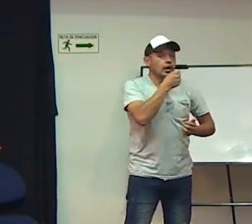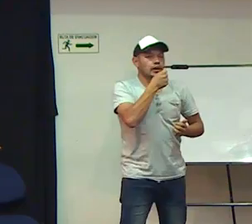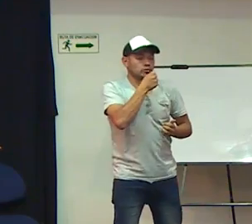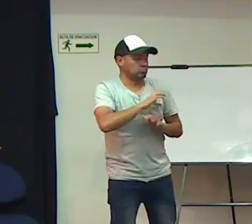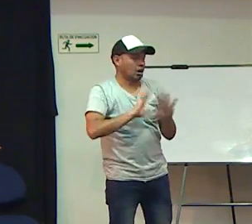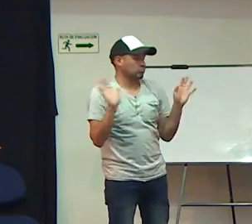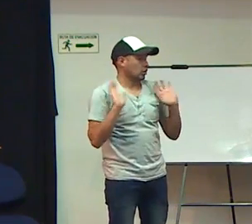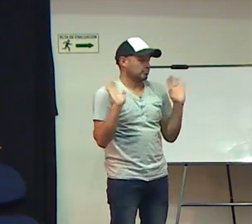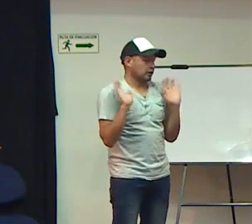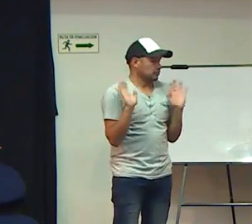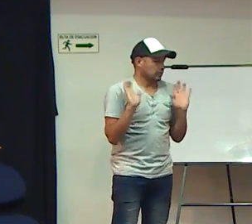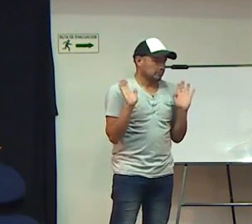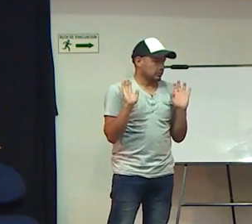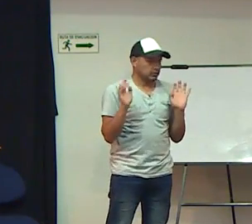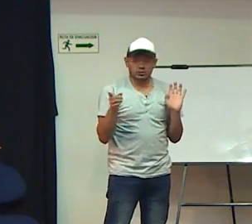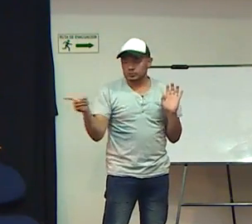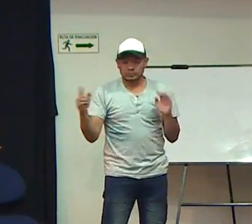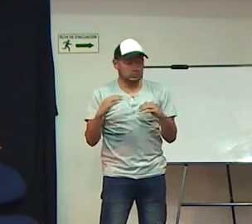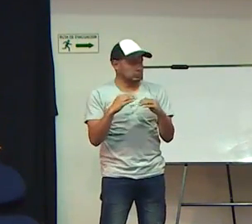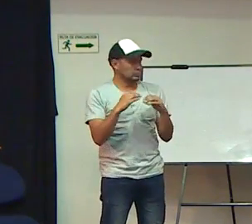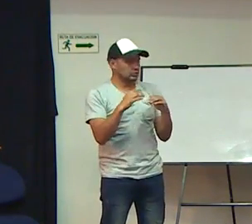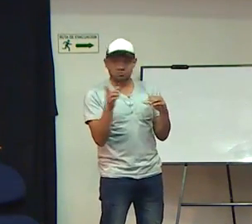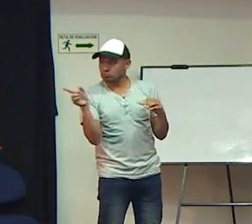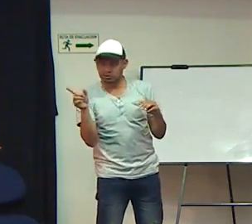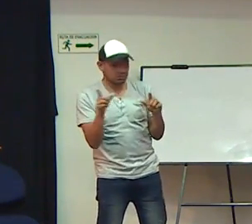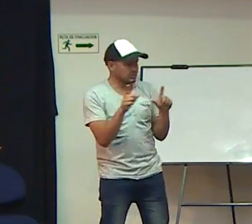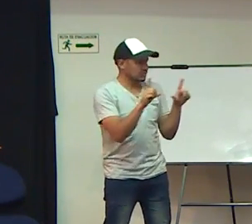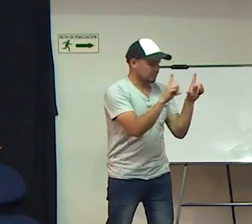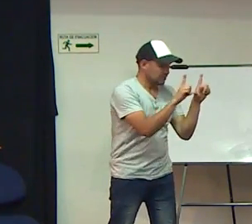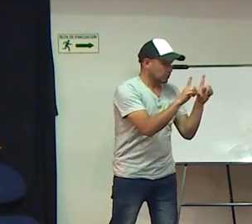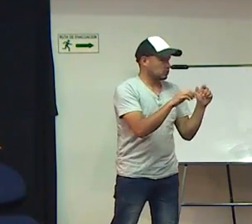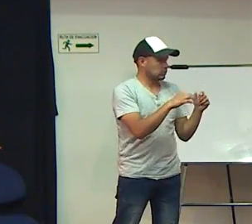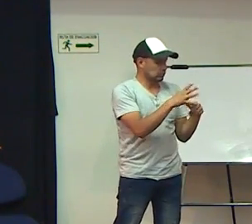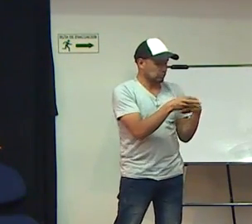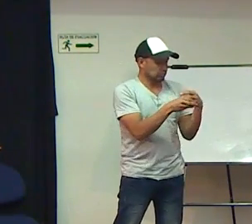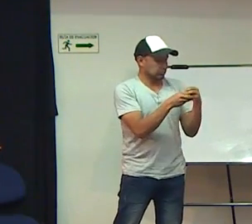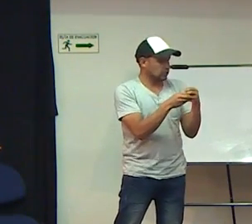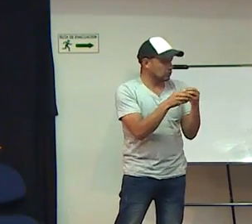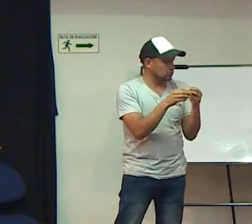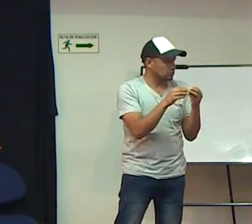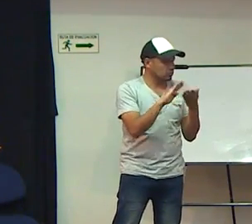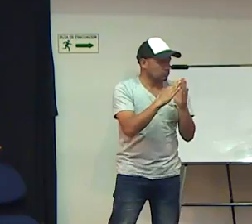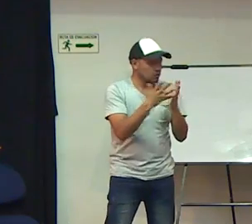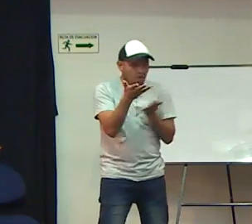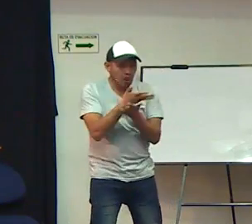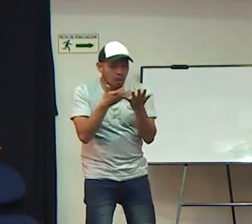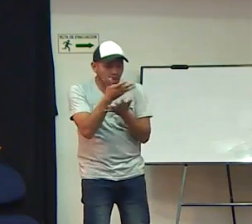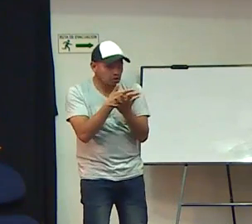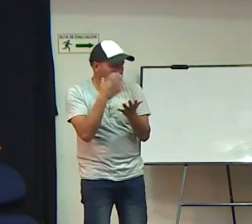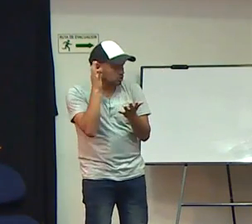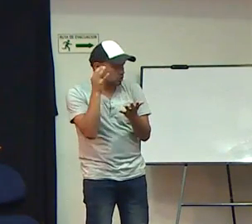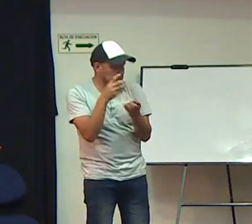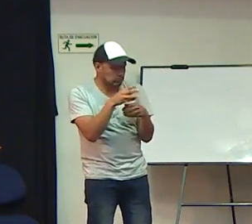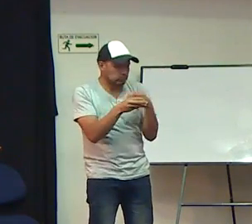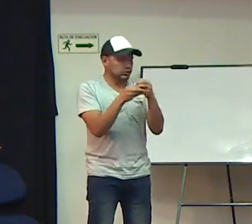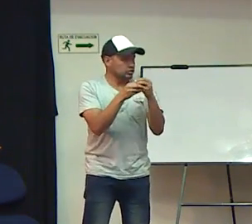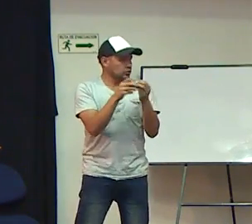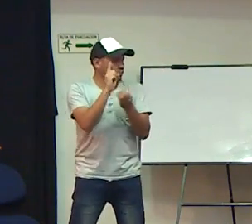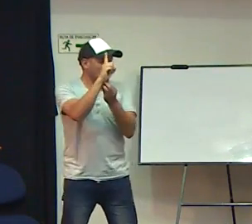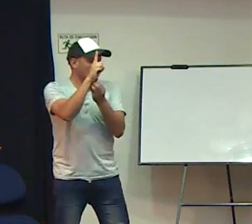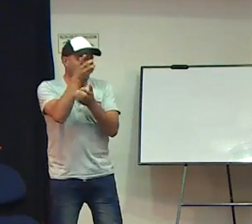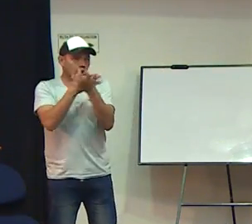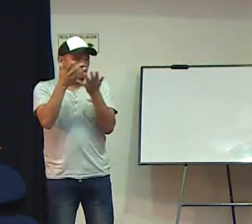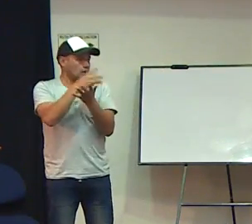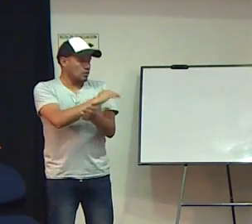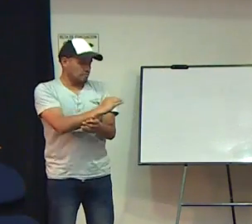en la comunidad, digamos al momento no solamente es pasar la información, sino mirar… como